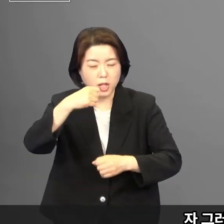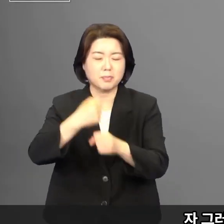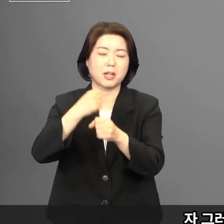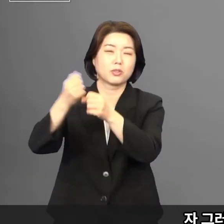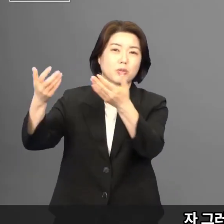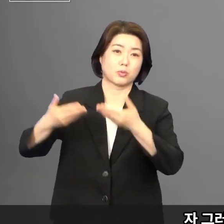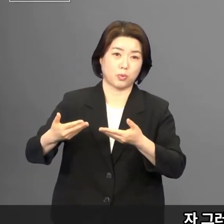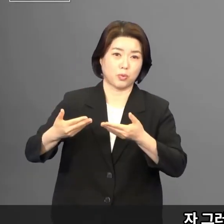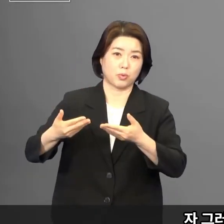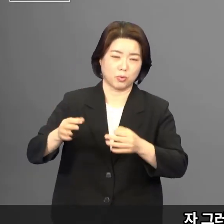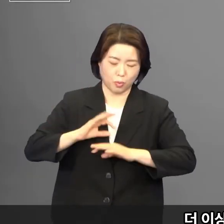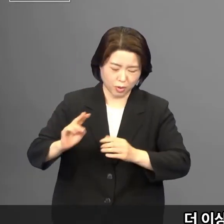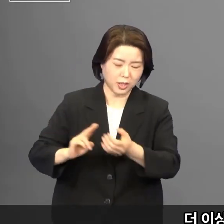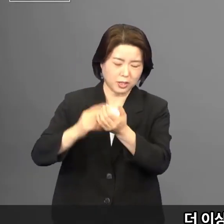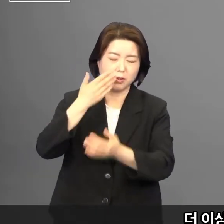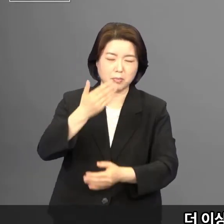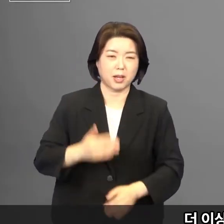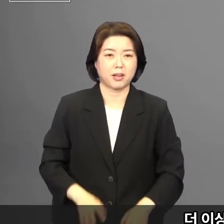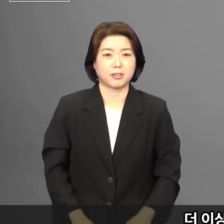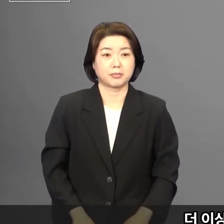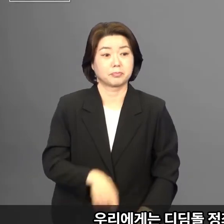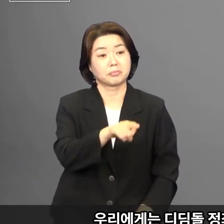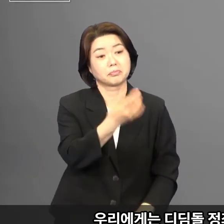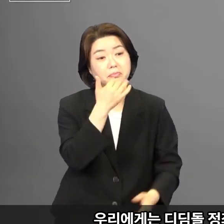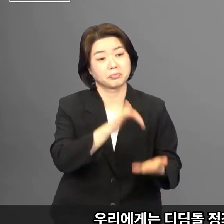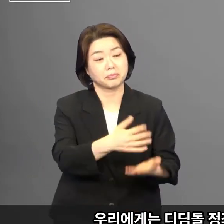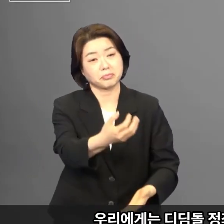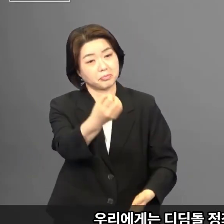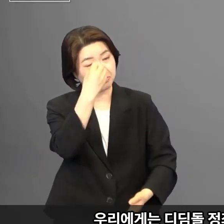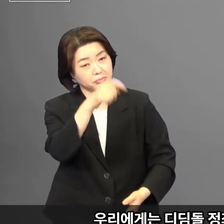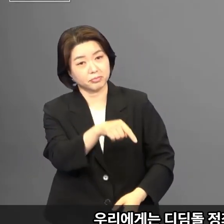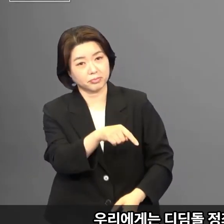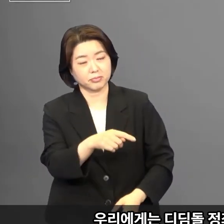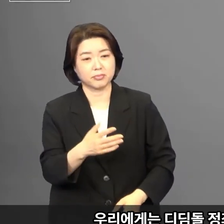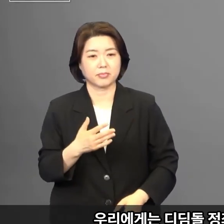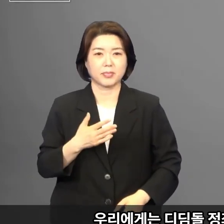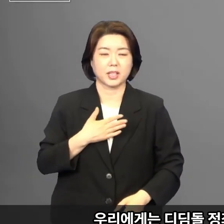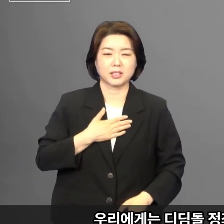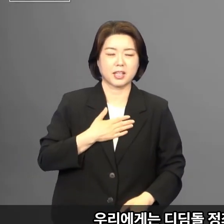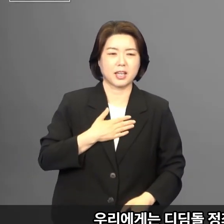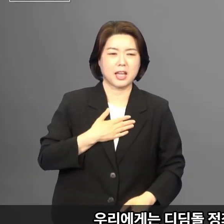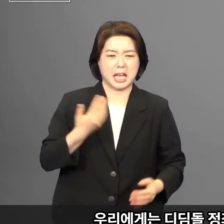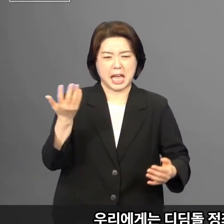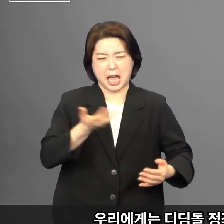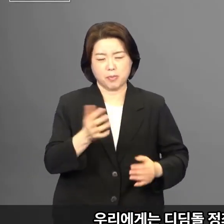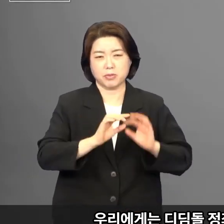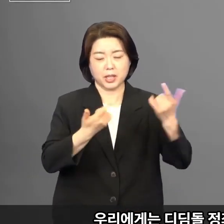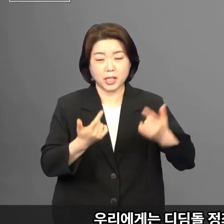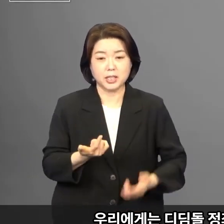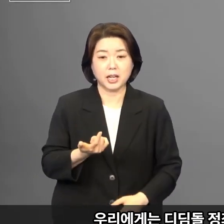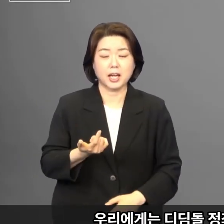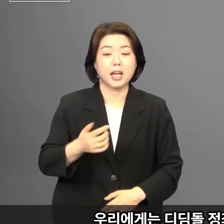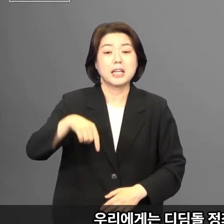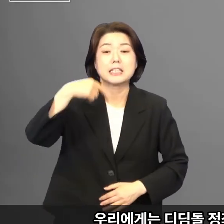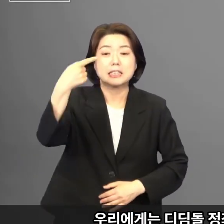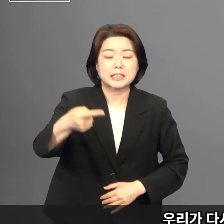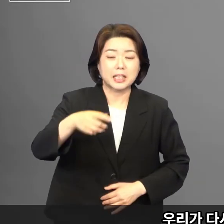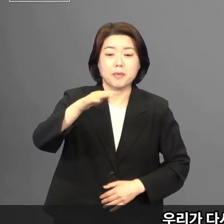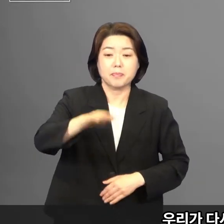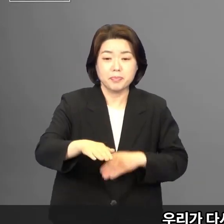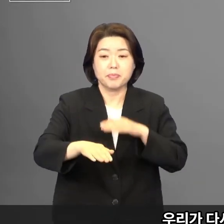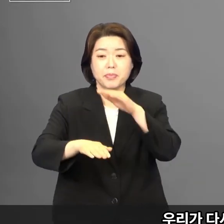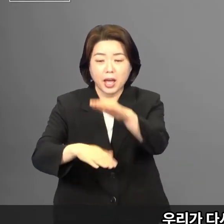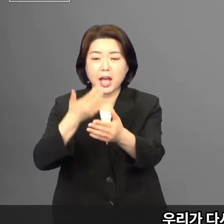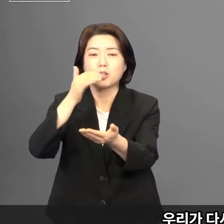그러면 그 돌은요, 더 이상 돌이 아니라 우리에게는 디딤돌, 정죄와 비난의 돌멩이가 아니라